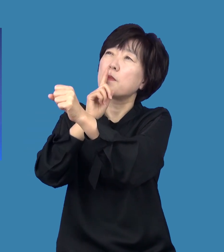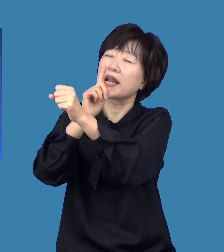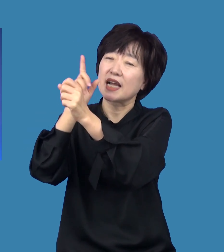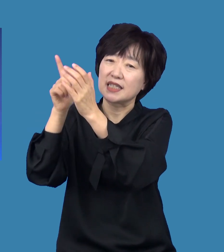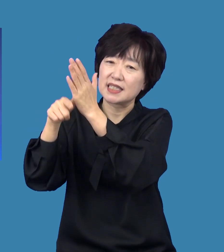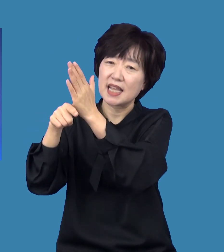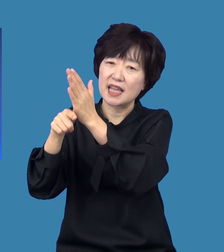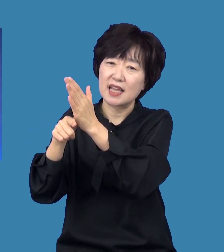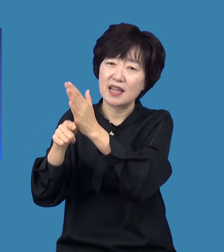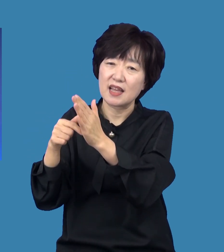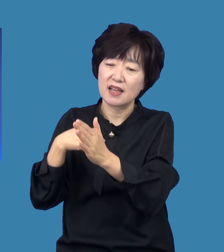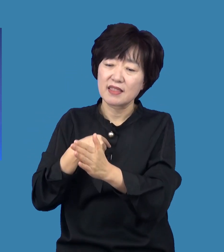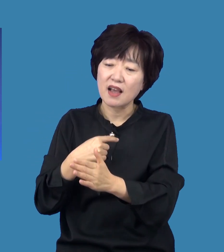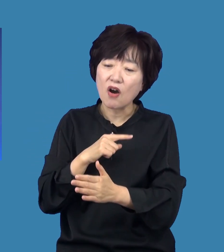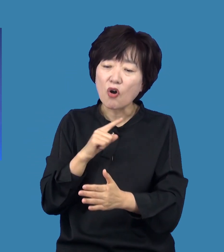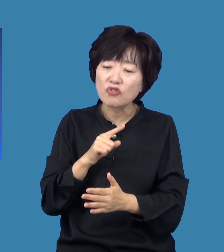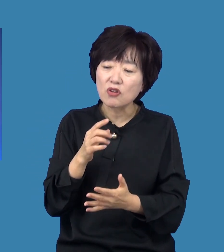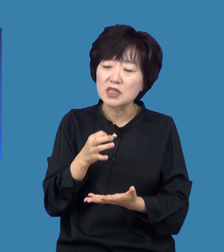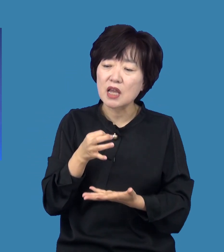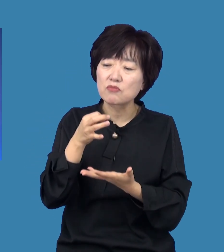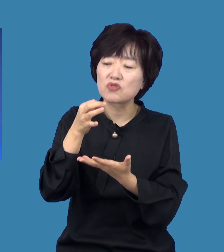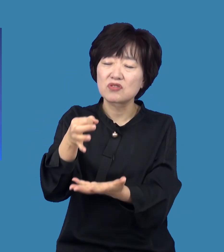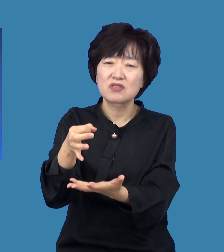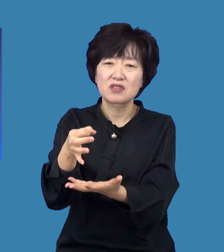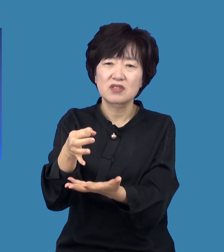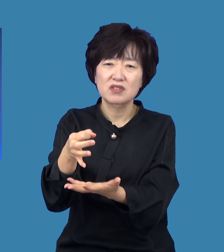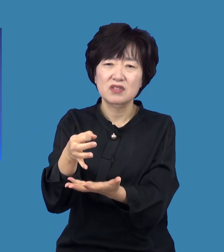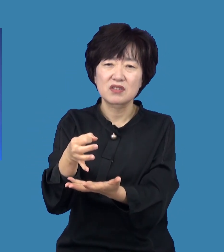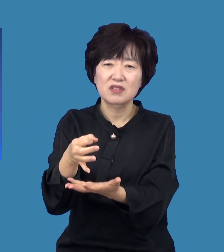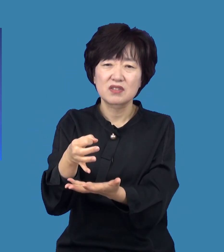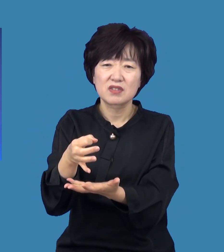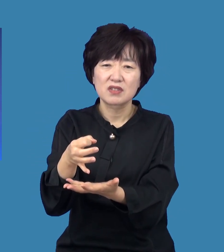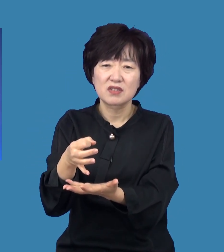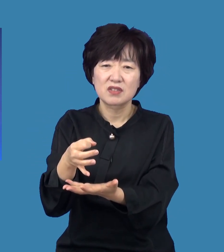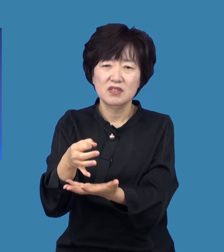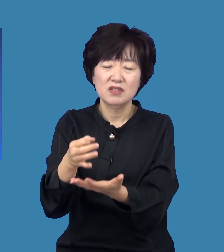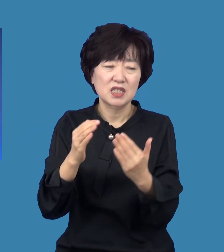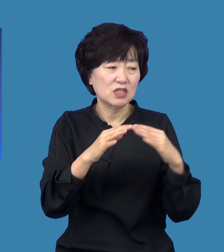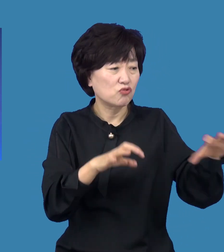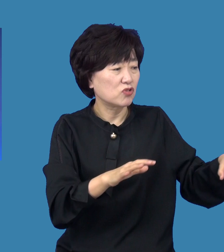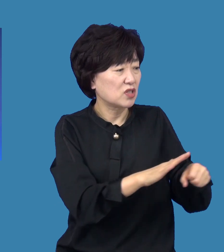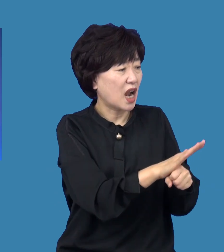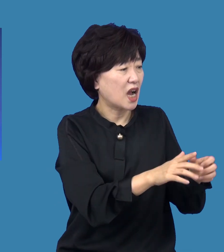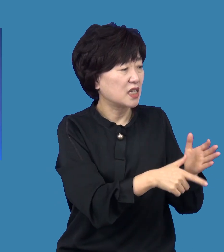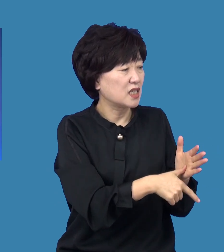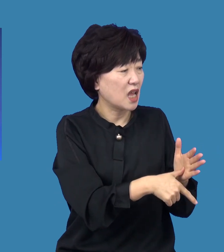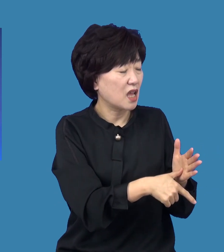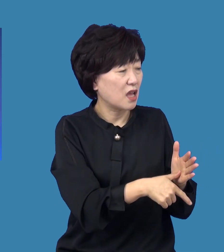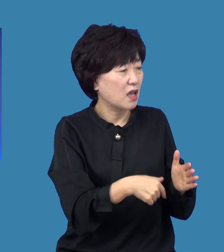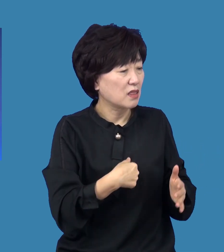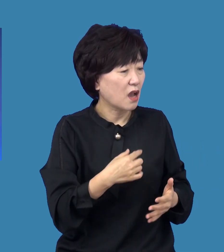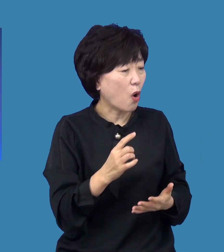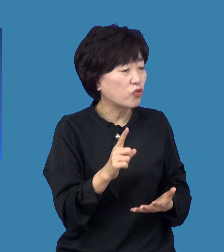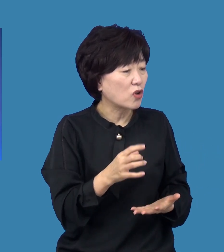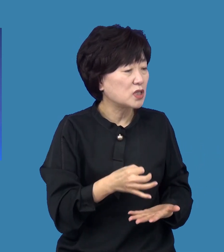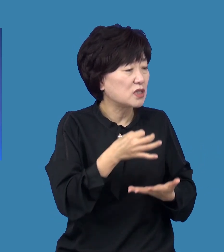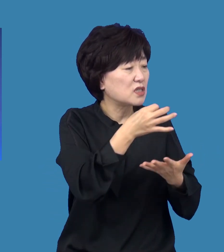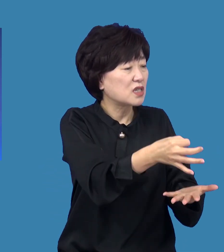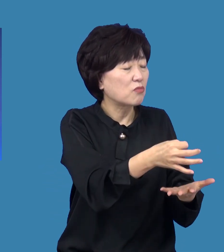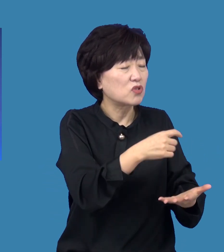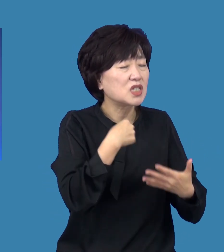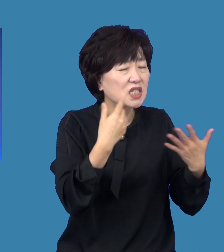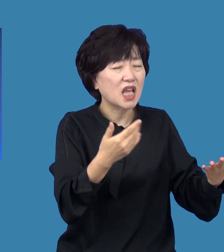과연 어떤 재물을 가지고 하나님 앞에 나갑니까? 이웃을 사랑한다고 했을 때 어떤 재물을 가지고 사랑 앞에